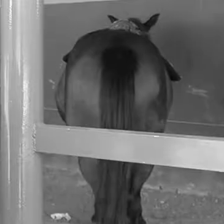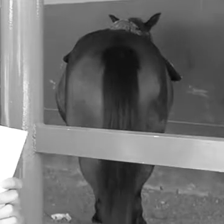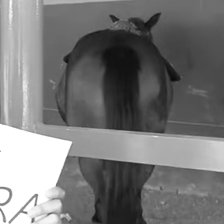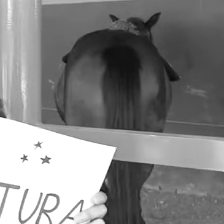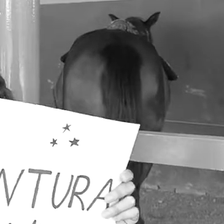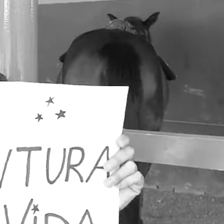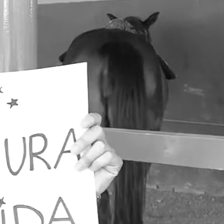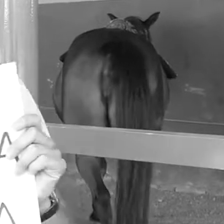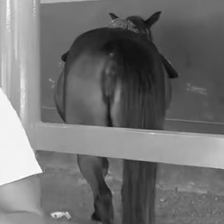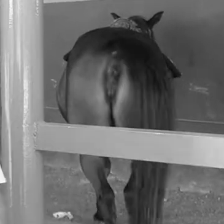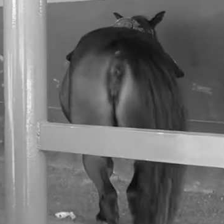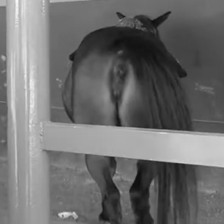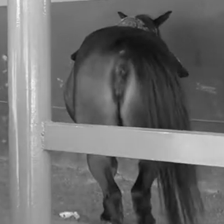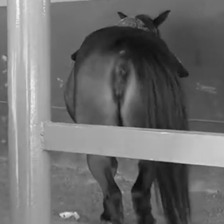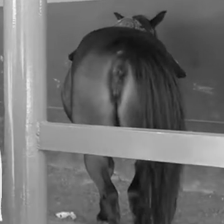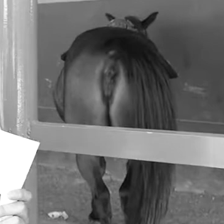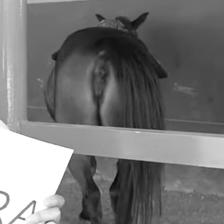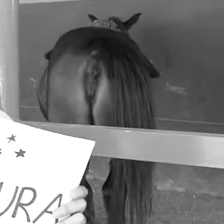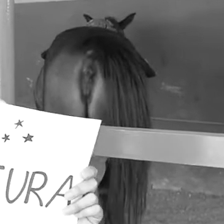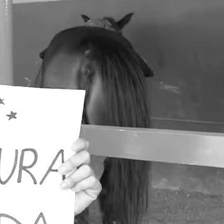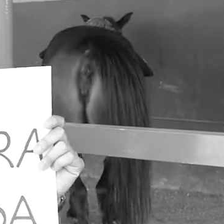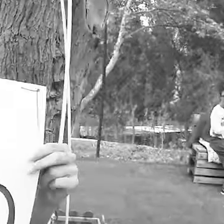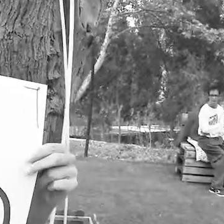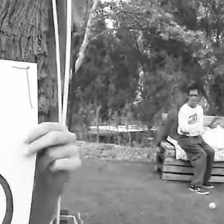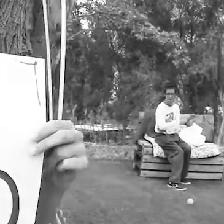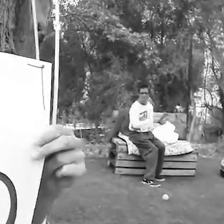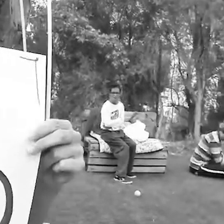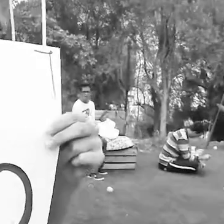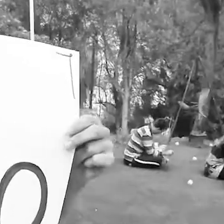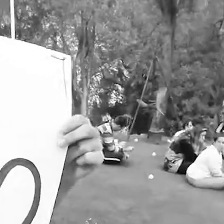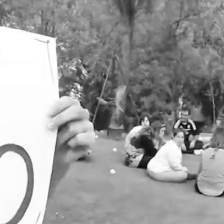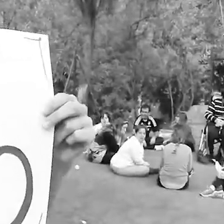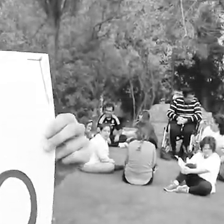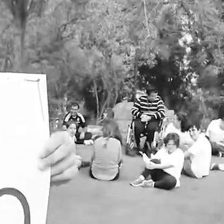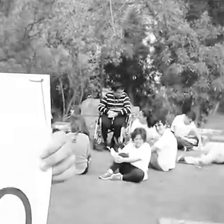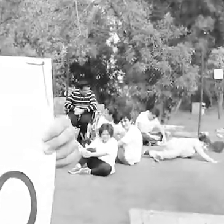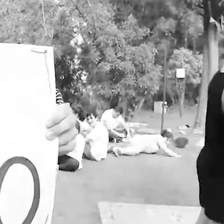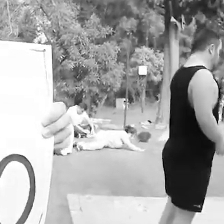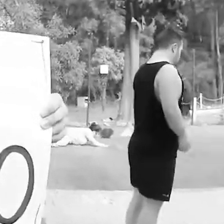Compartir la aventura de la vida a tu lado.